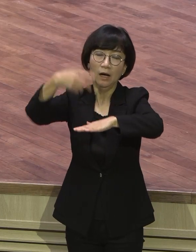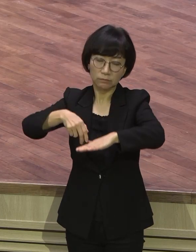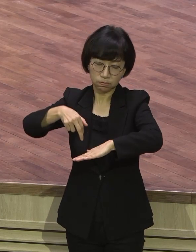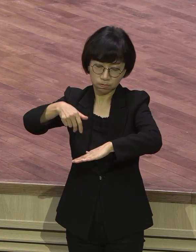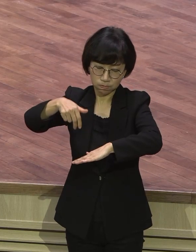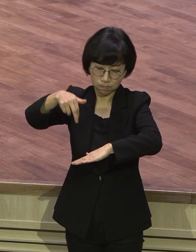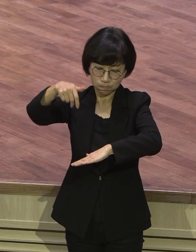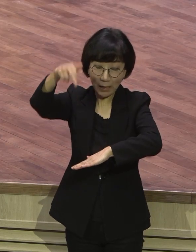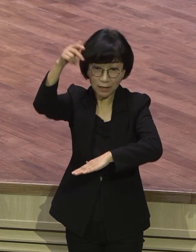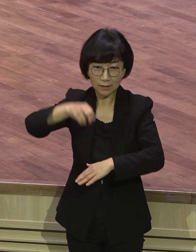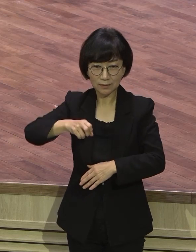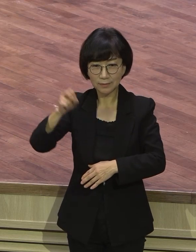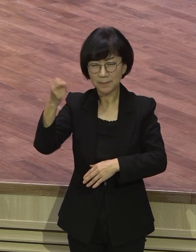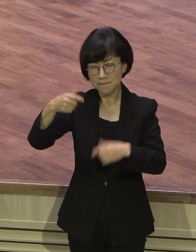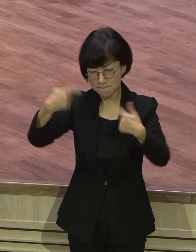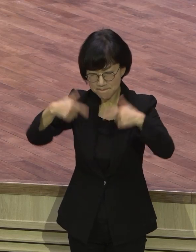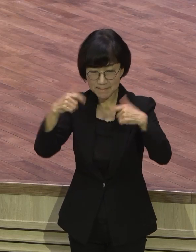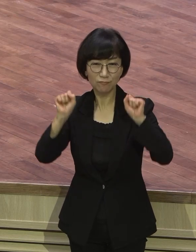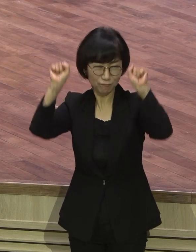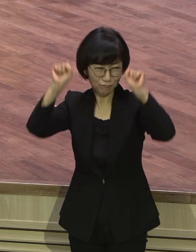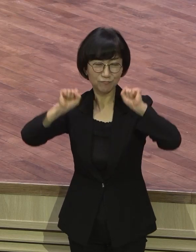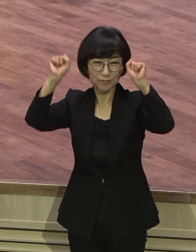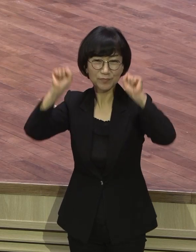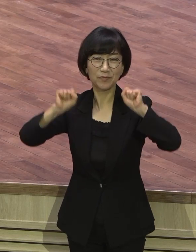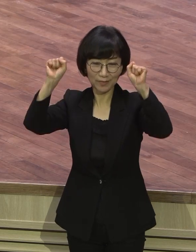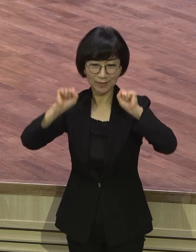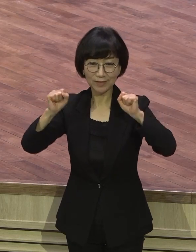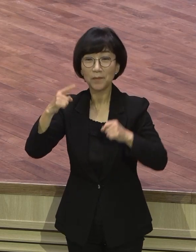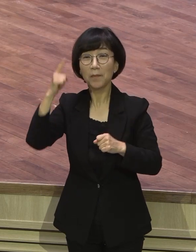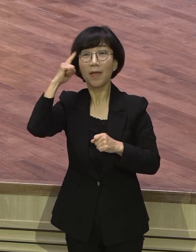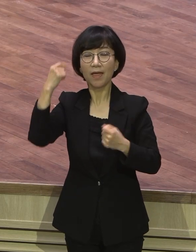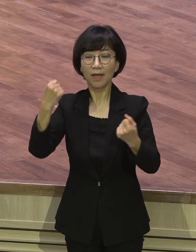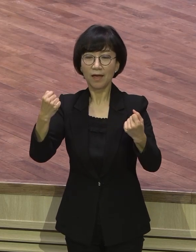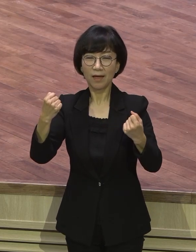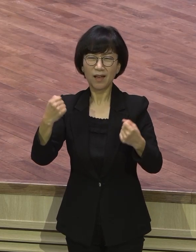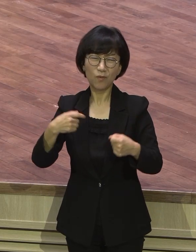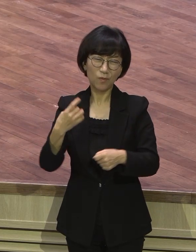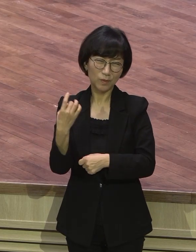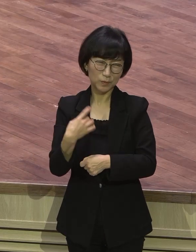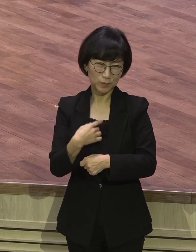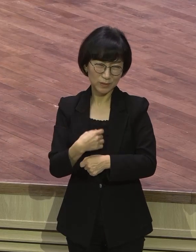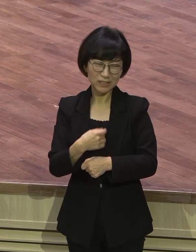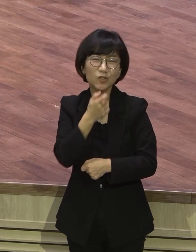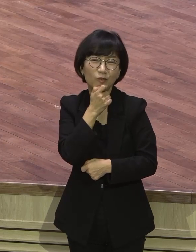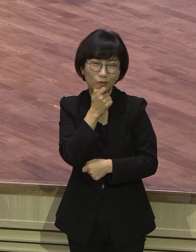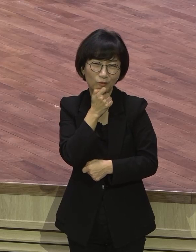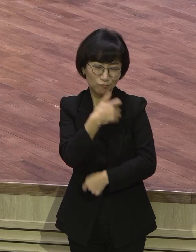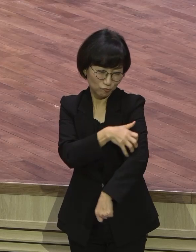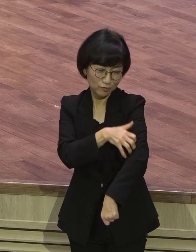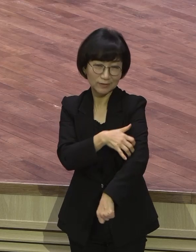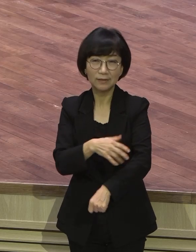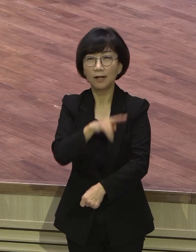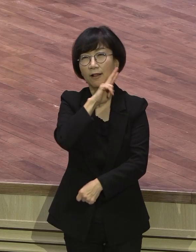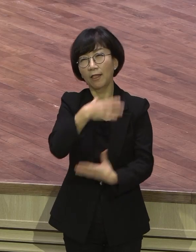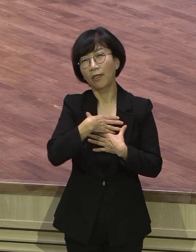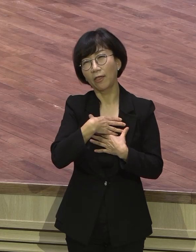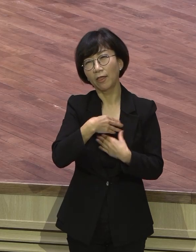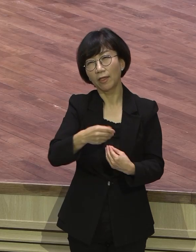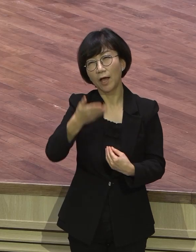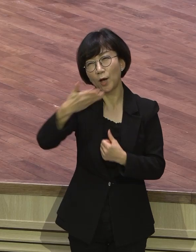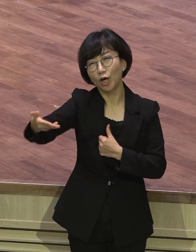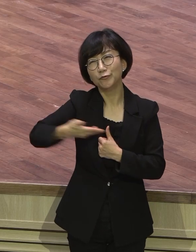운동합니다 매일 운동합니다 운동해요 건강 하기 싫어요 앉아 가만 앉아 그냥 먹는 거